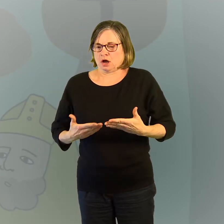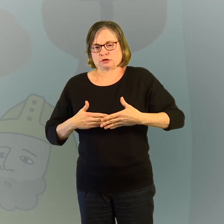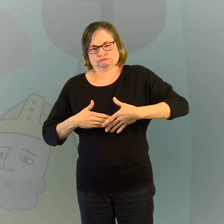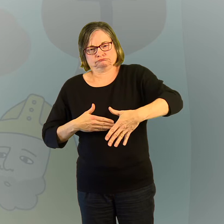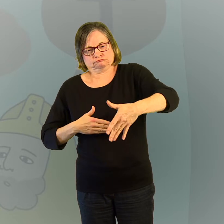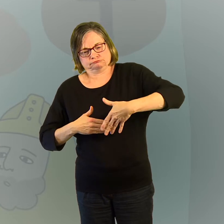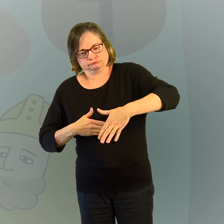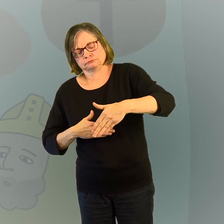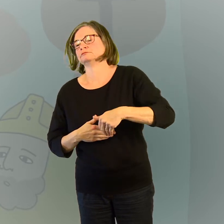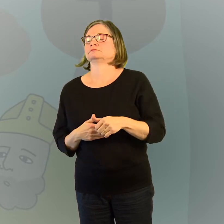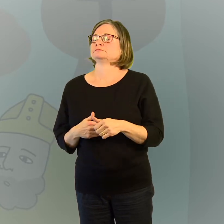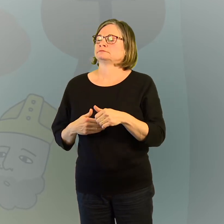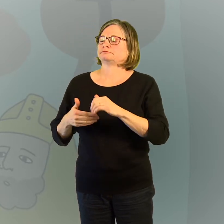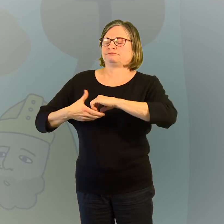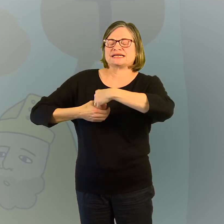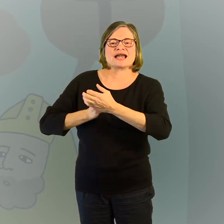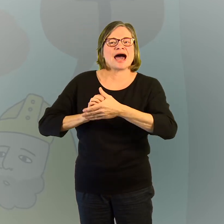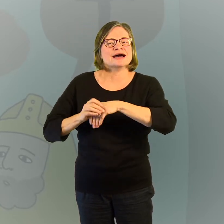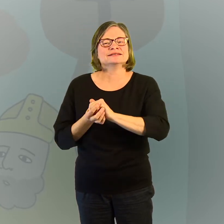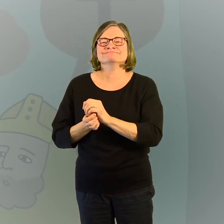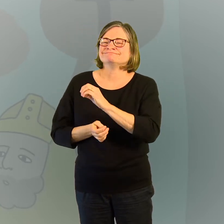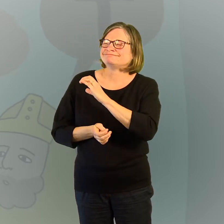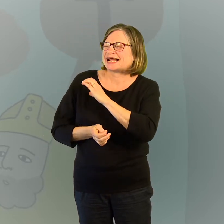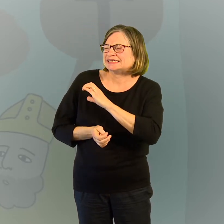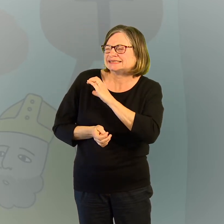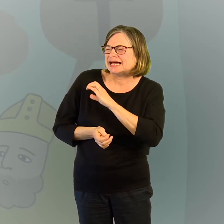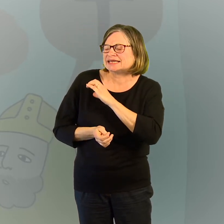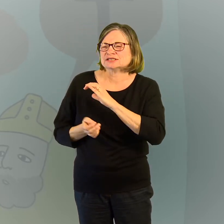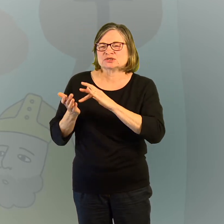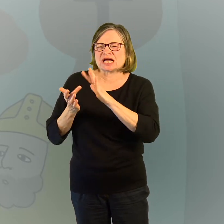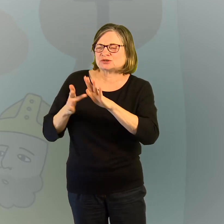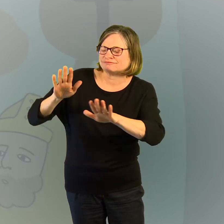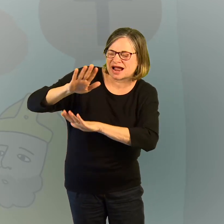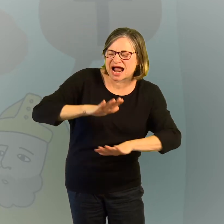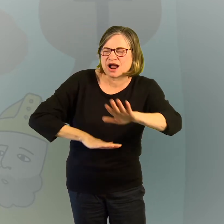À partir de ce moment, Pilate cherche à libérer Jésus.